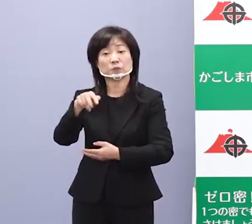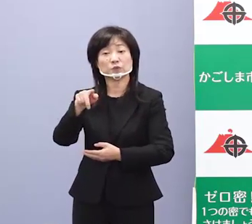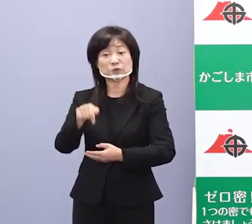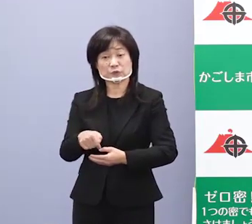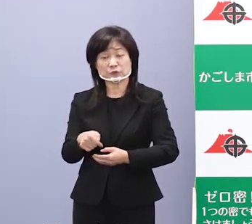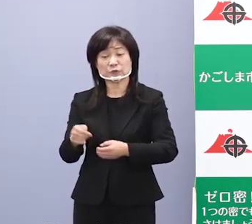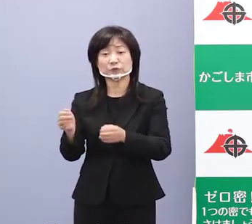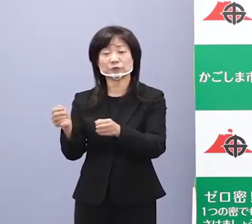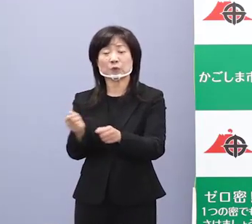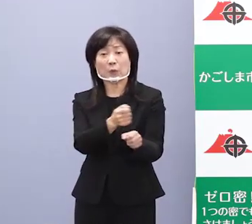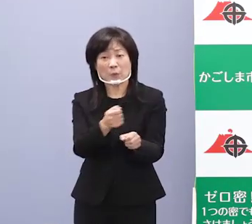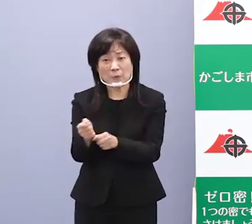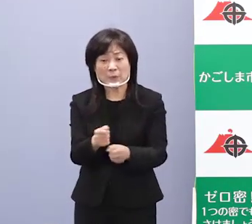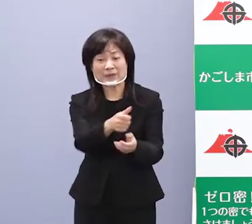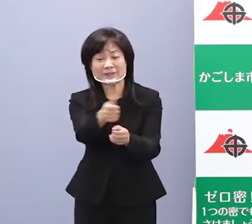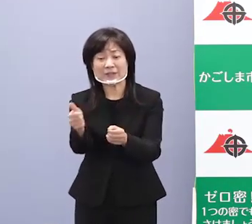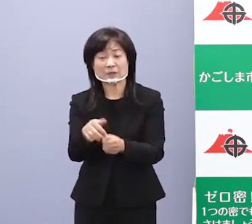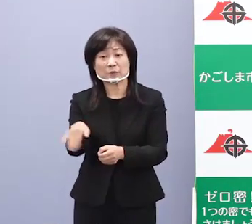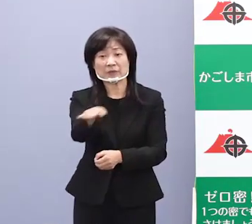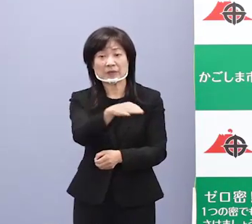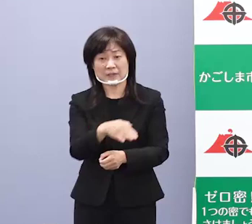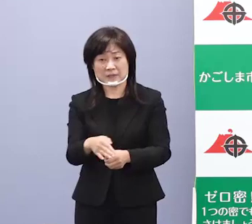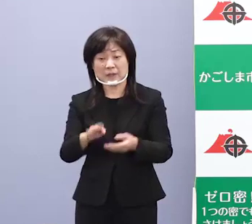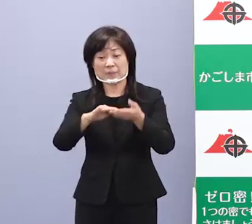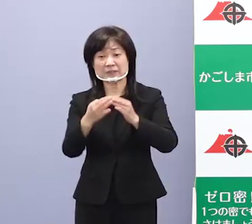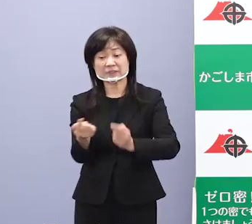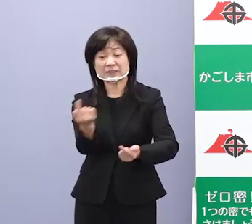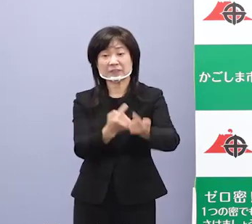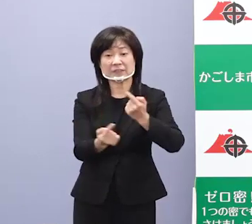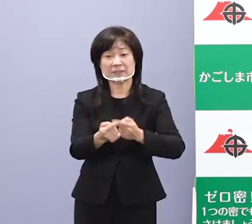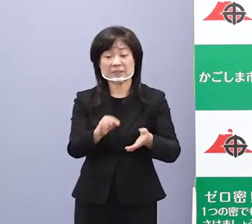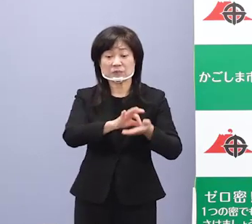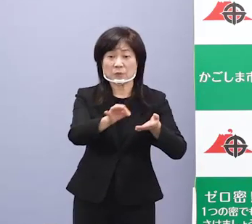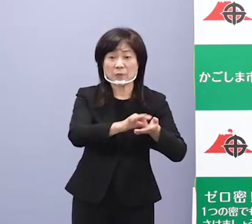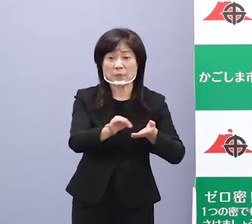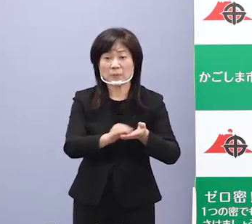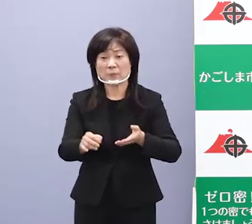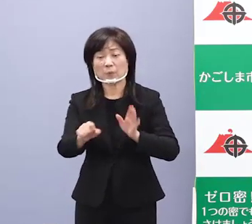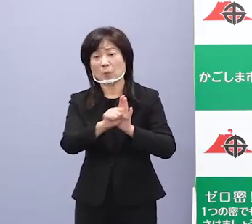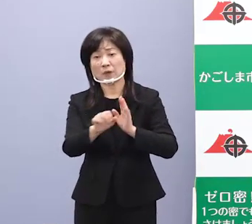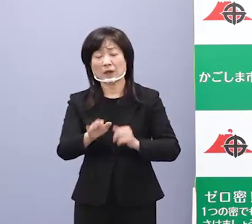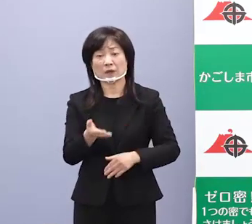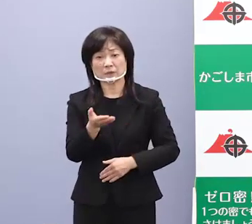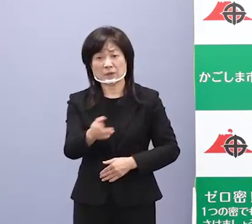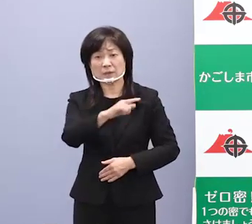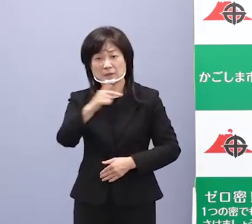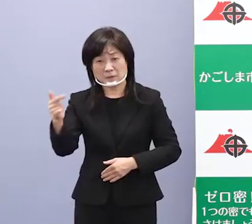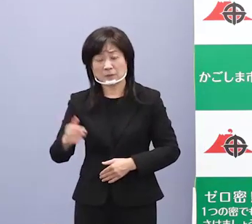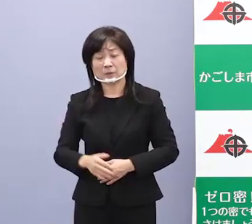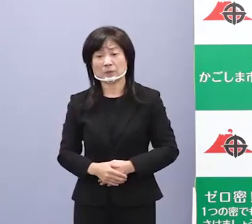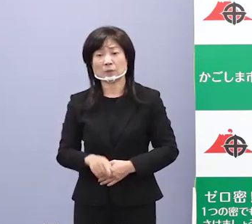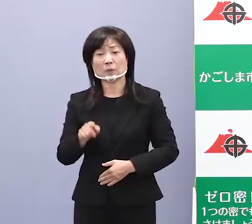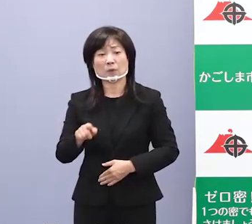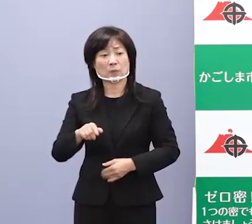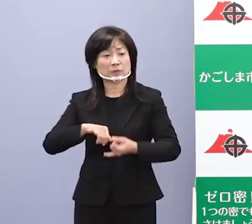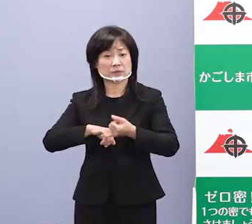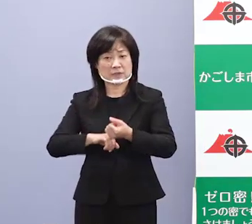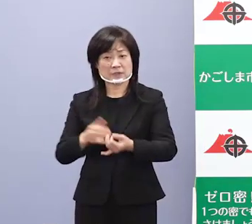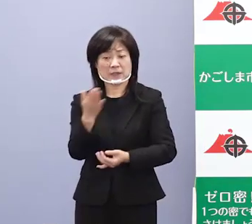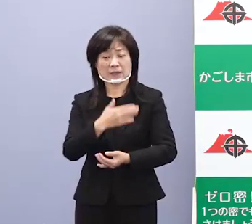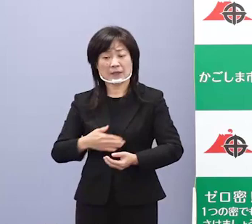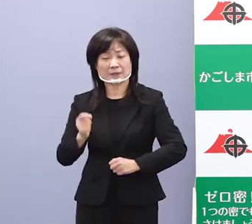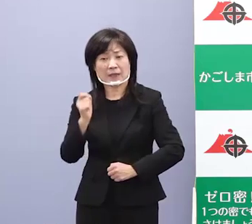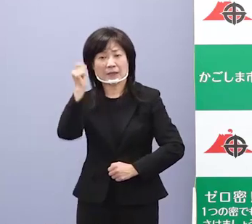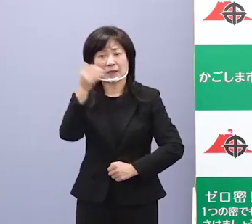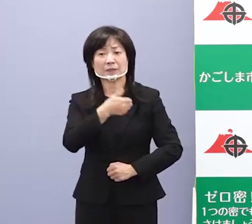ーでいうサポーターの方々が、まあ、どのように街に繰り出して消費行動を行っていくのか、まあ、こういったところを、まあ、ぜひ、まあ、体